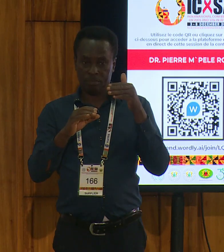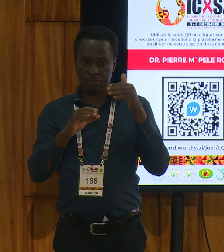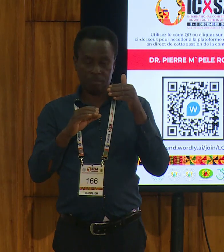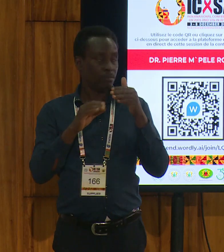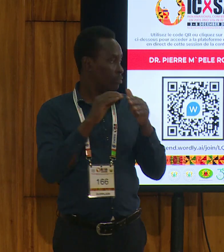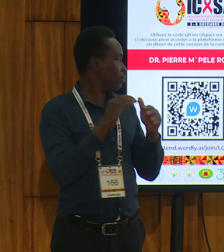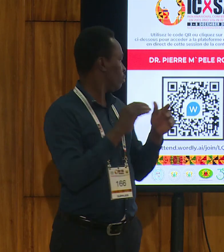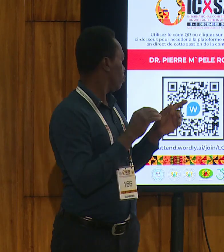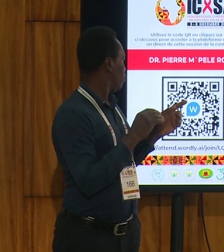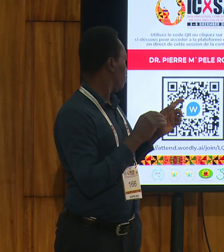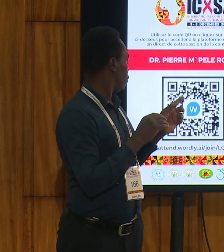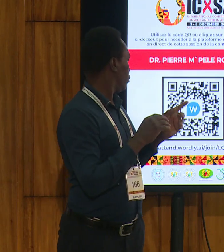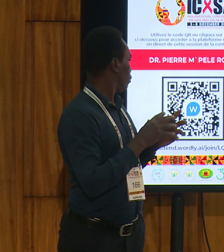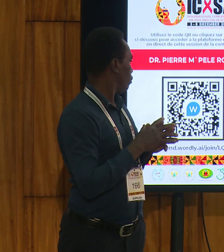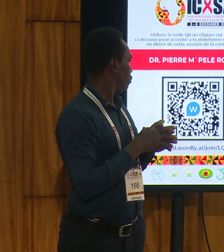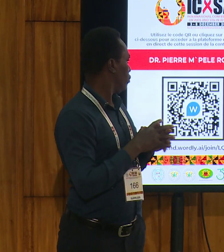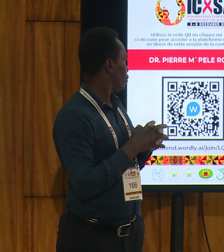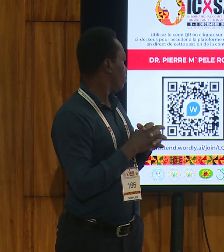Oh.